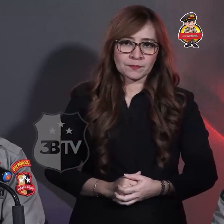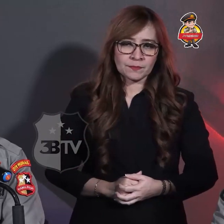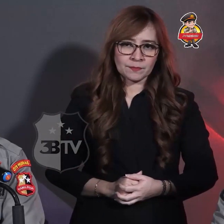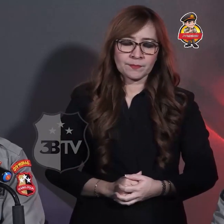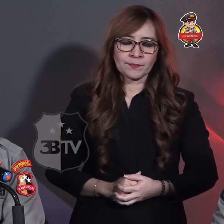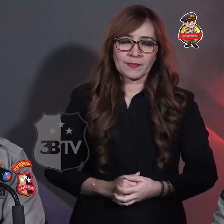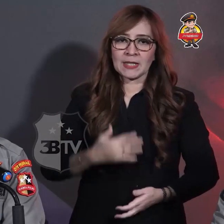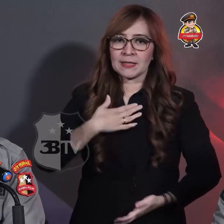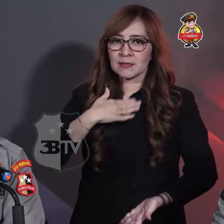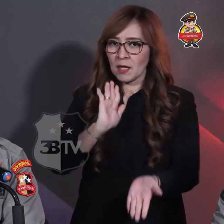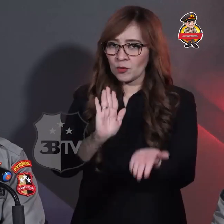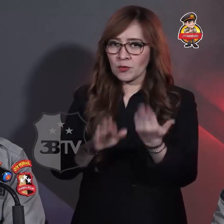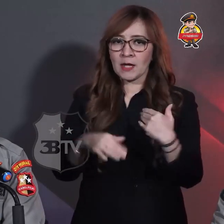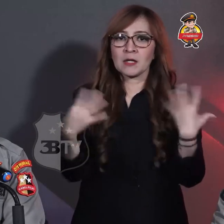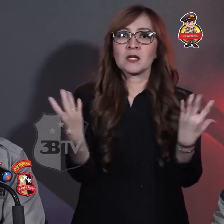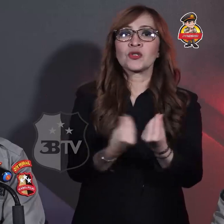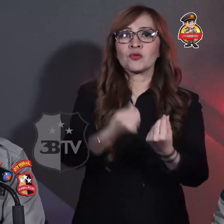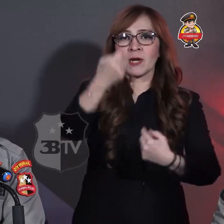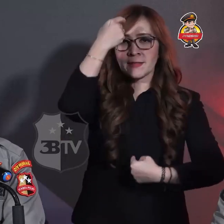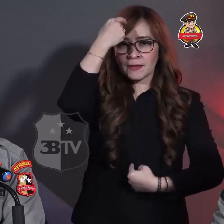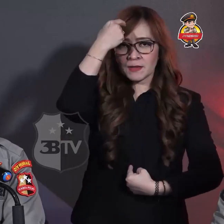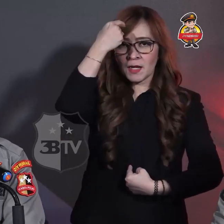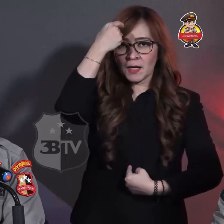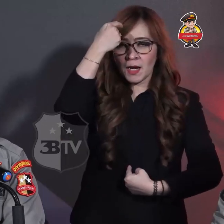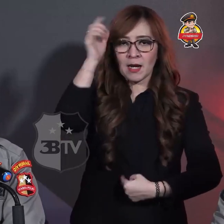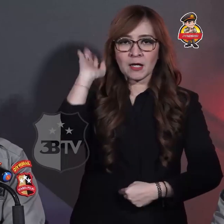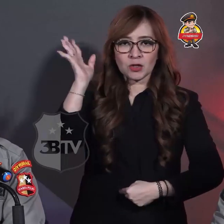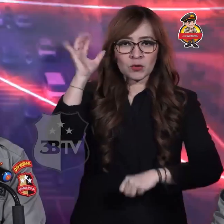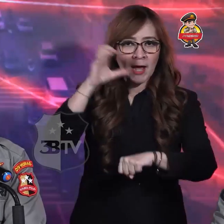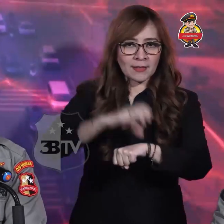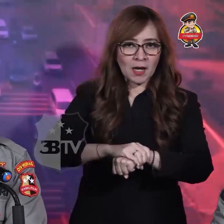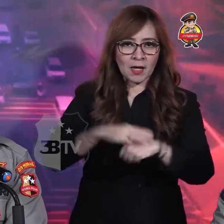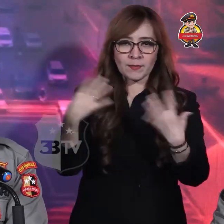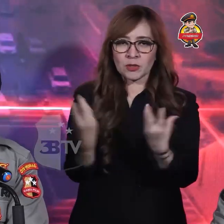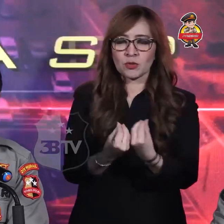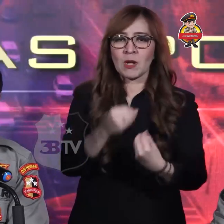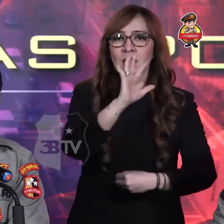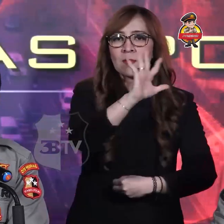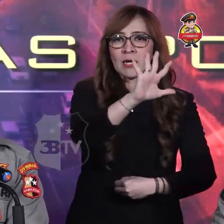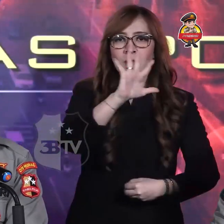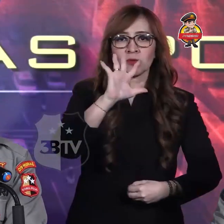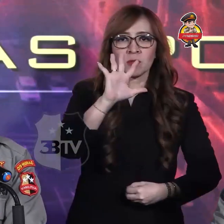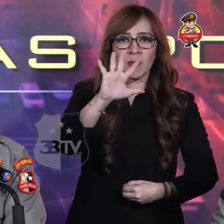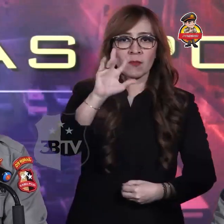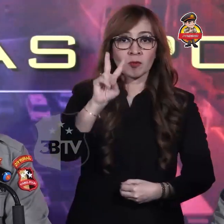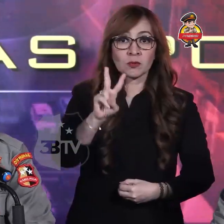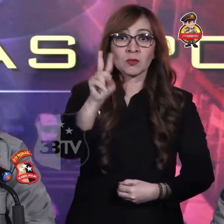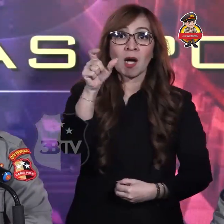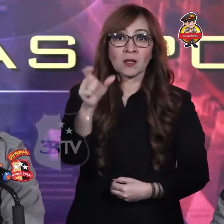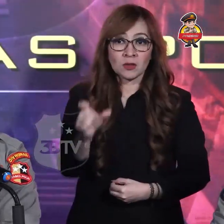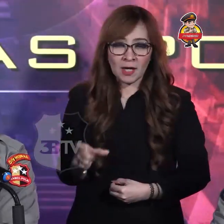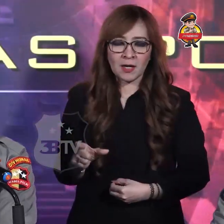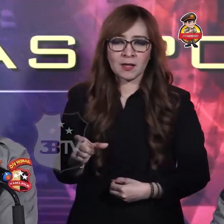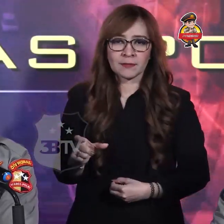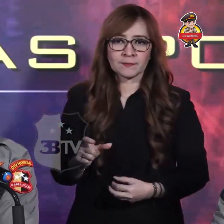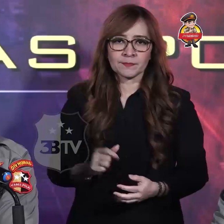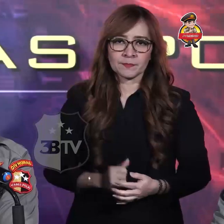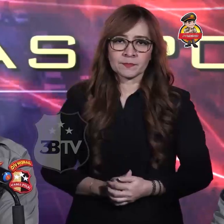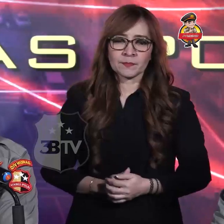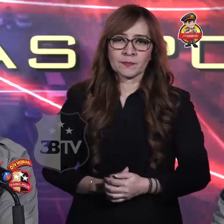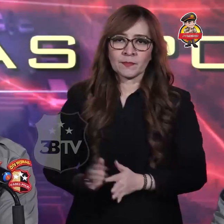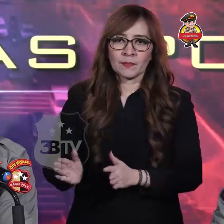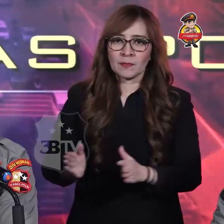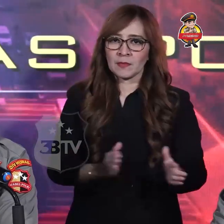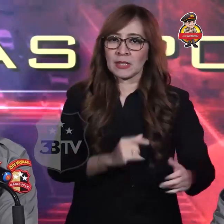Sekali lagi saya ulangi, jumlah tersangka yang telah diamankan sebanyak 552 orang. Kemudian modus